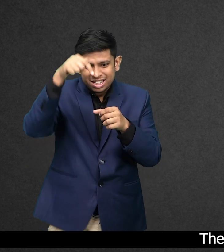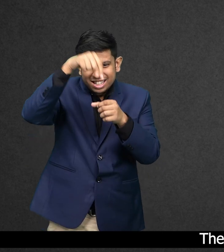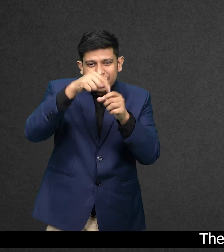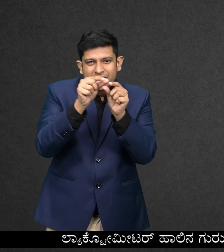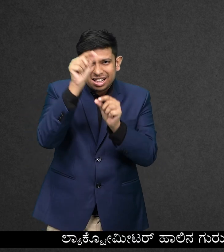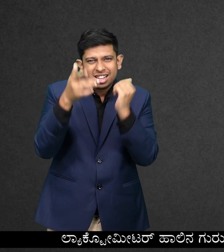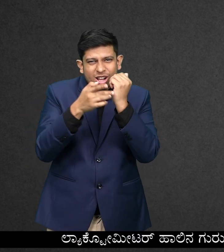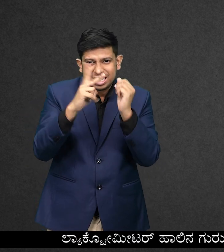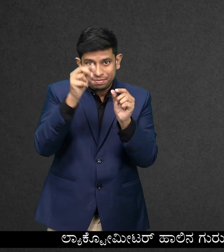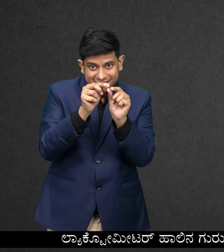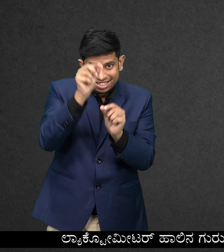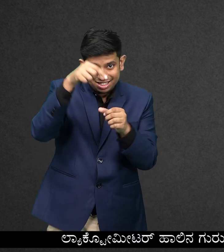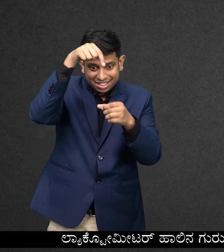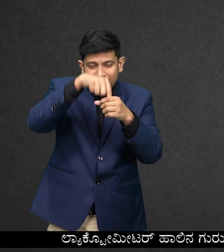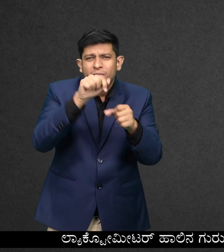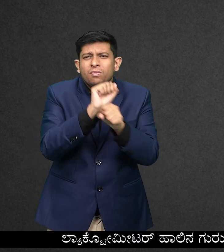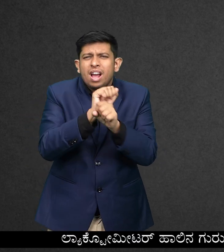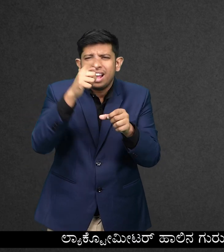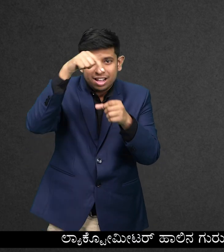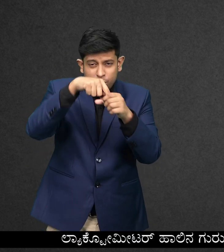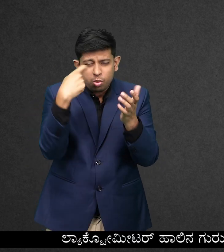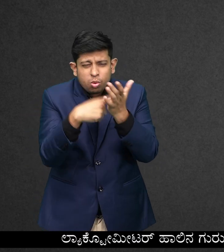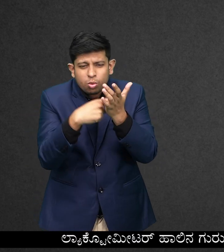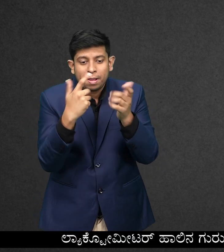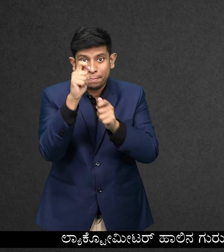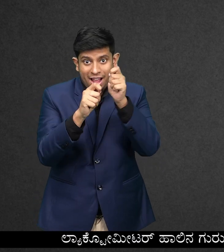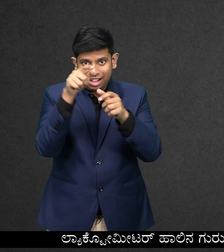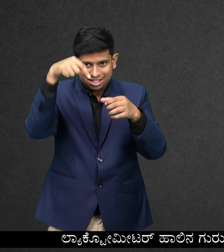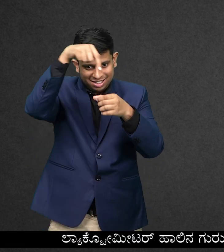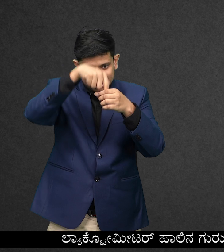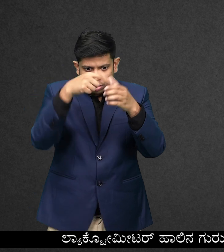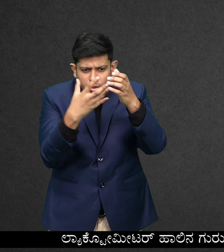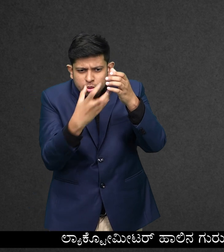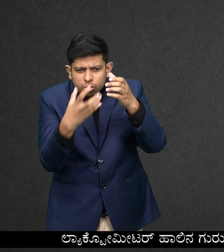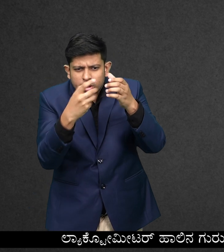ಲ್ಯಾಕ್ಟೋಮೀಟರ್ ಹಾಲಿನ ಗುರುತ್ವಾಕರ್ಷಣೆಯ ತತ್ವದ ಮೇಲೆ ಕಾರ್ಯನಿರ್ವಹಿಸುತ್ತೆ.